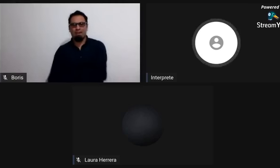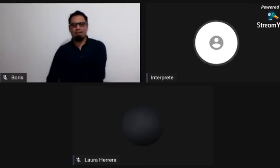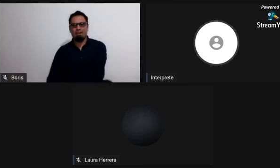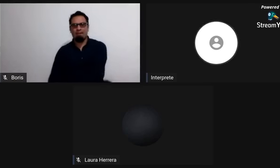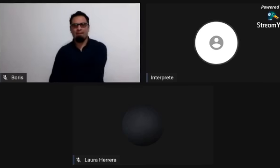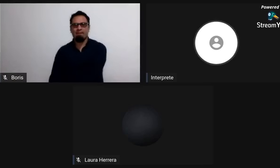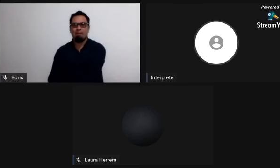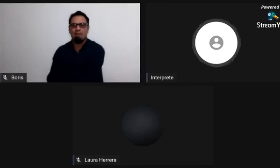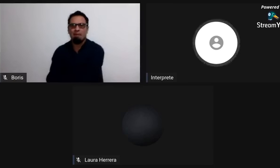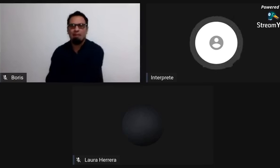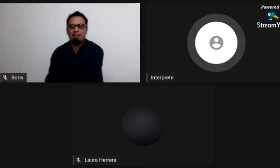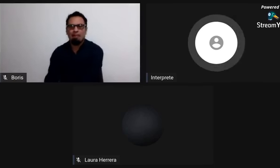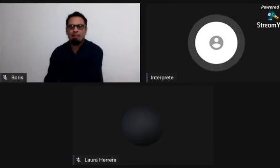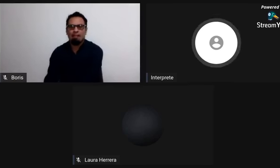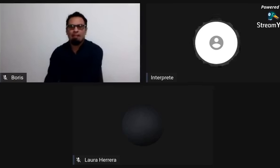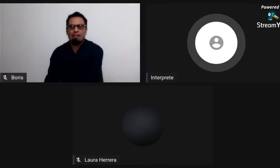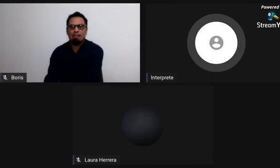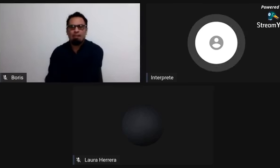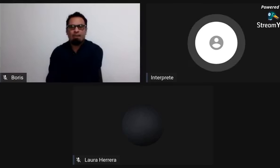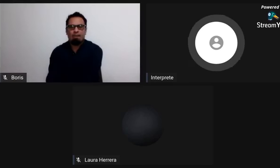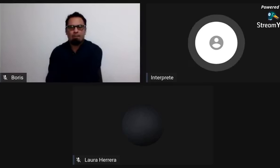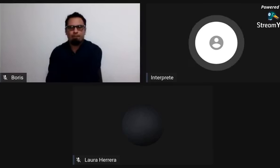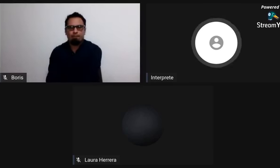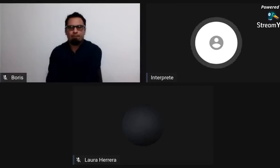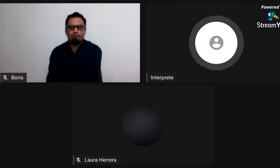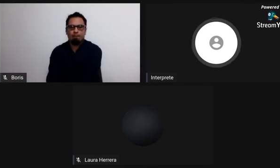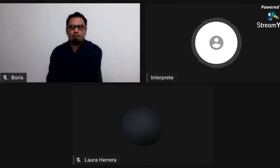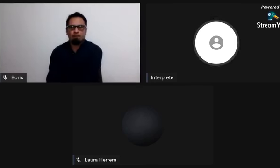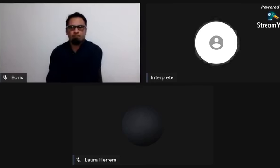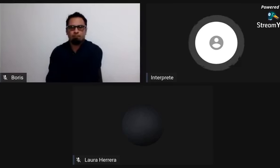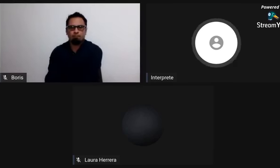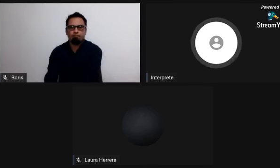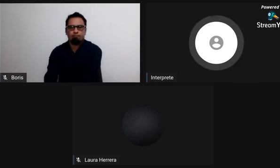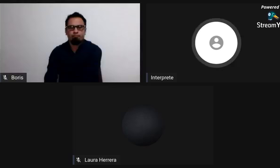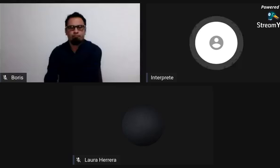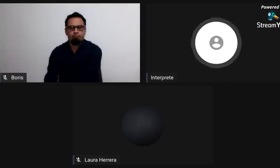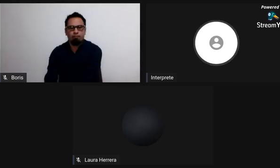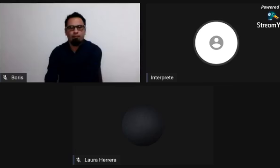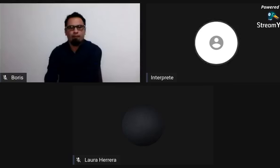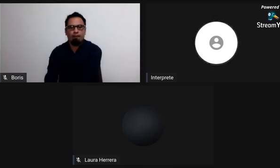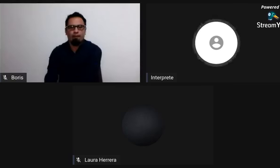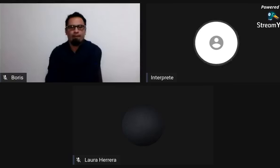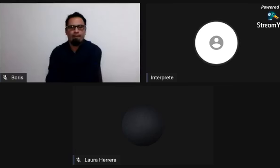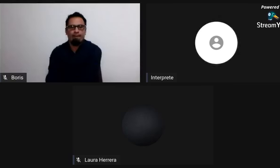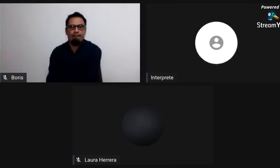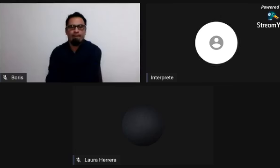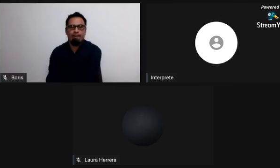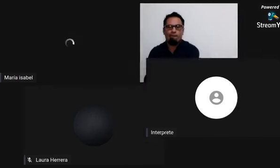cosas que están sucediendo en Europa y se piensan replicar, se empiezan a replicar acá en América.